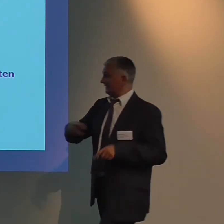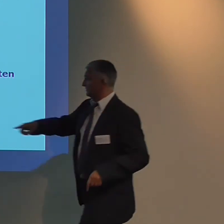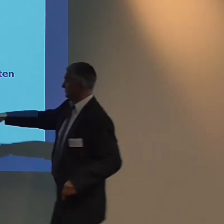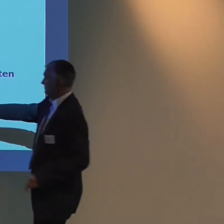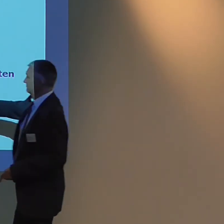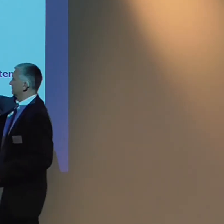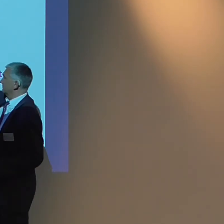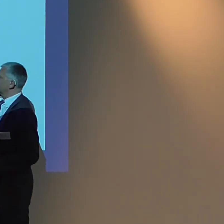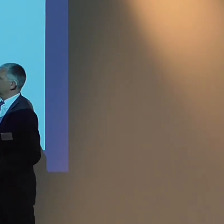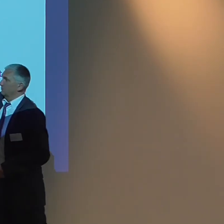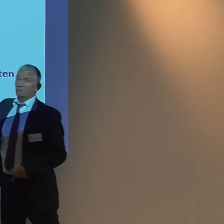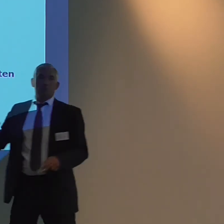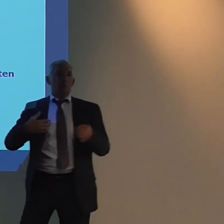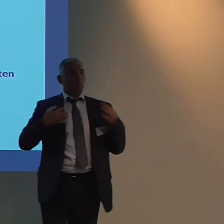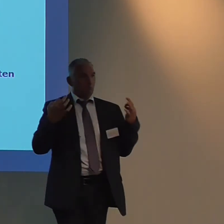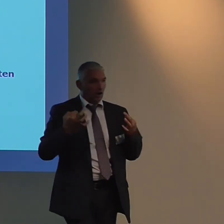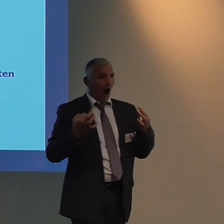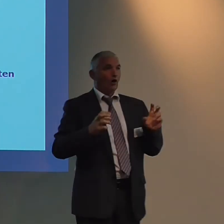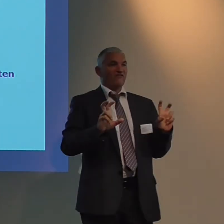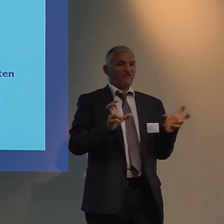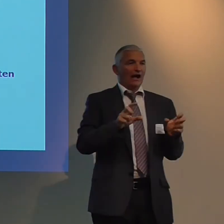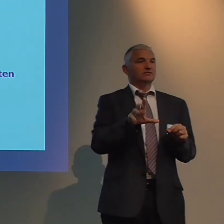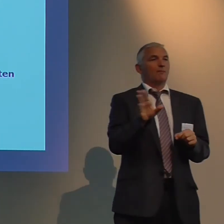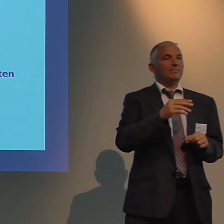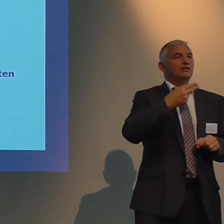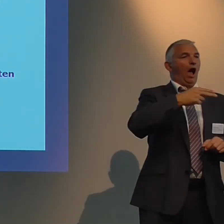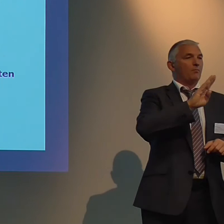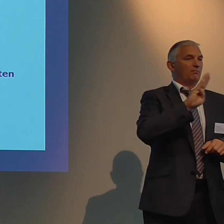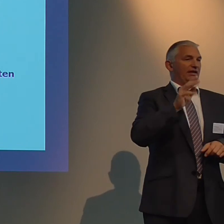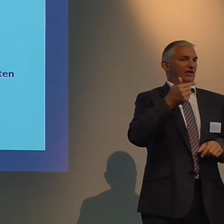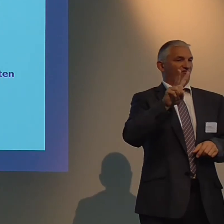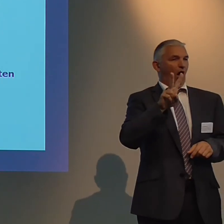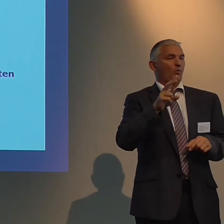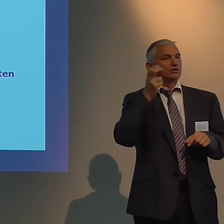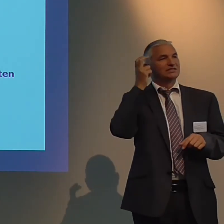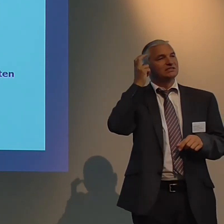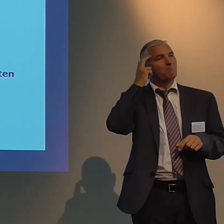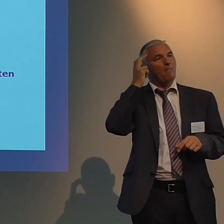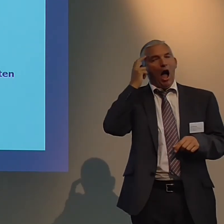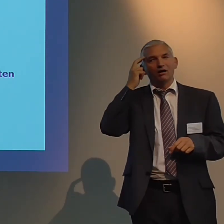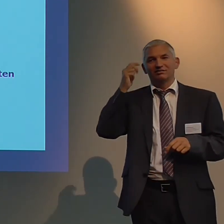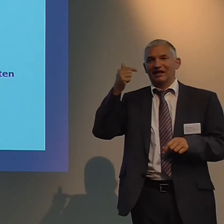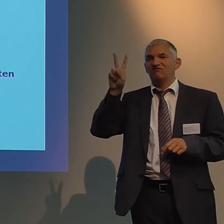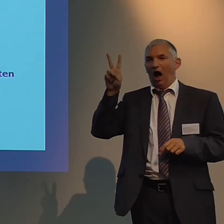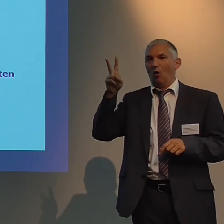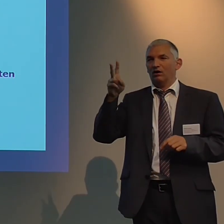Knopfdruck. Und bei den anderen war es so, dass man wieder einen Fernseher brauchte mit HBW-TV, also einen